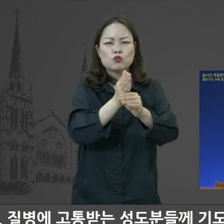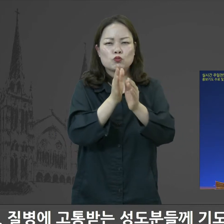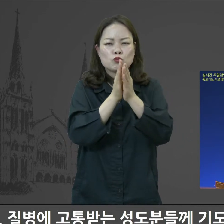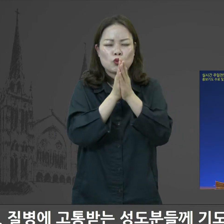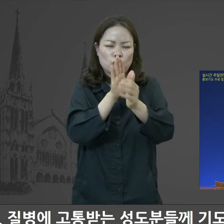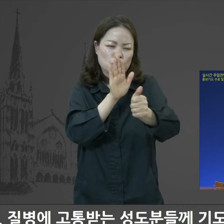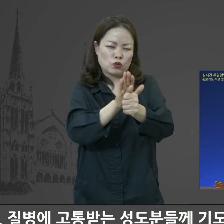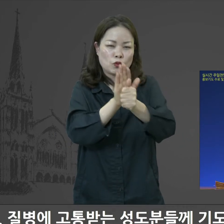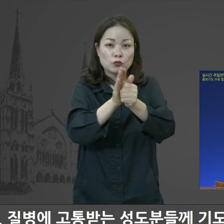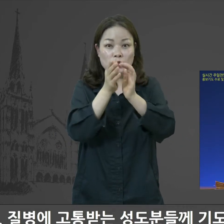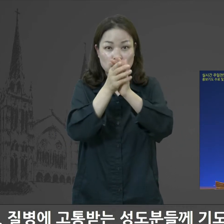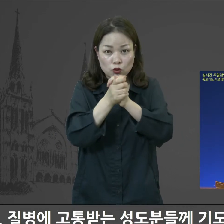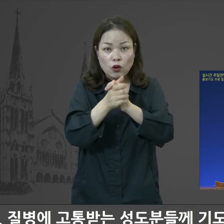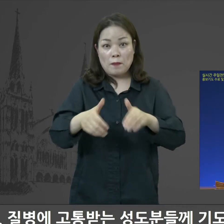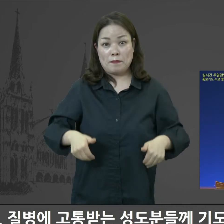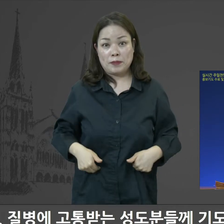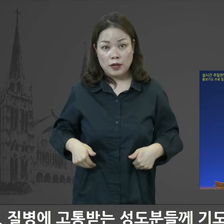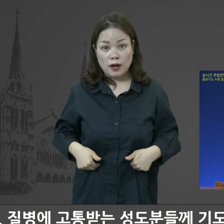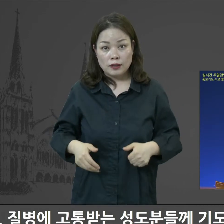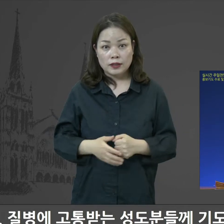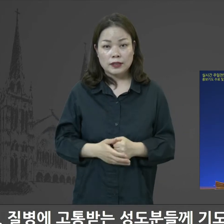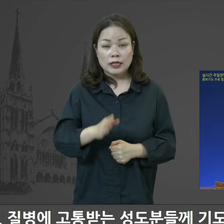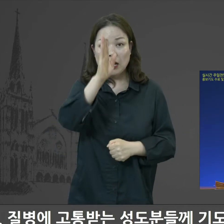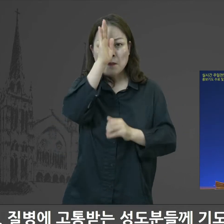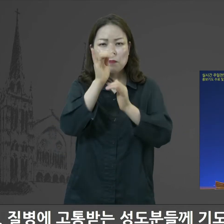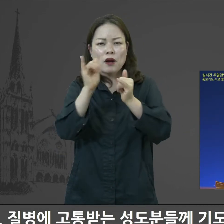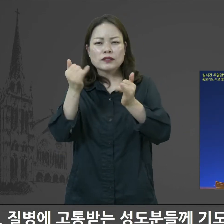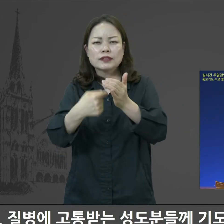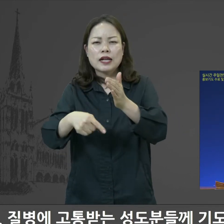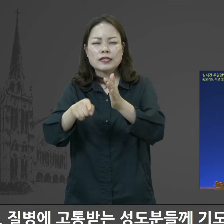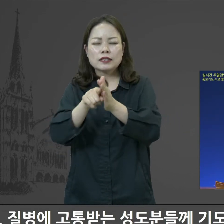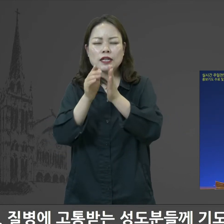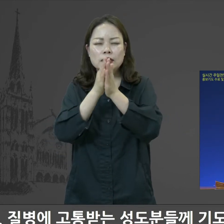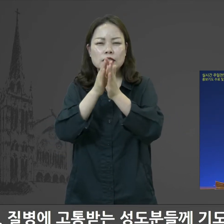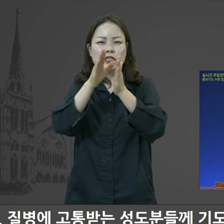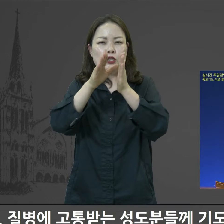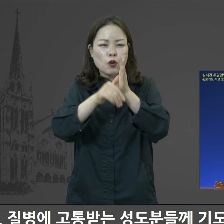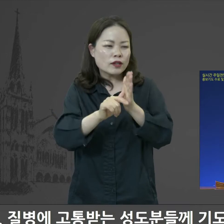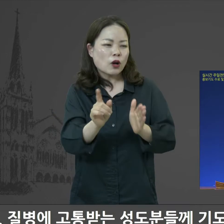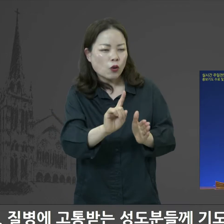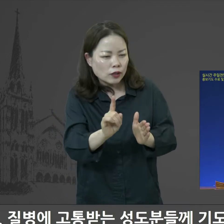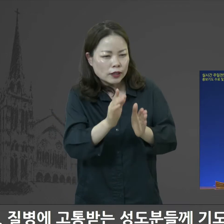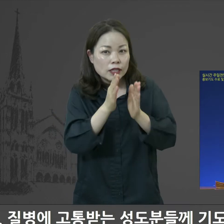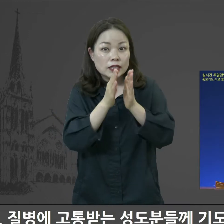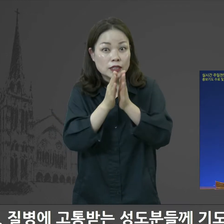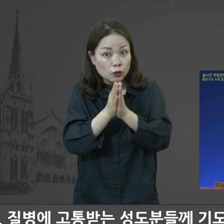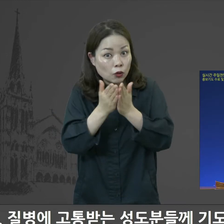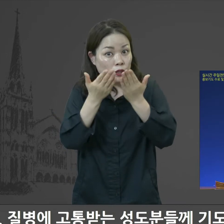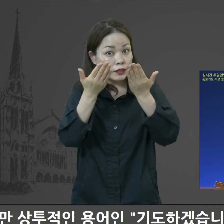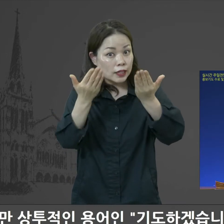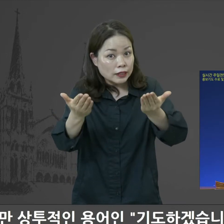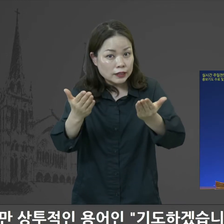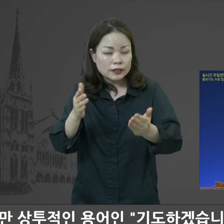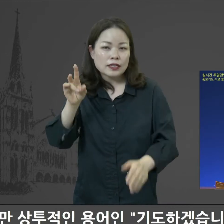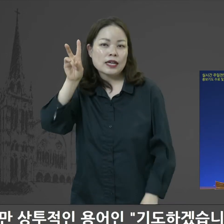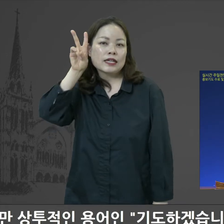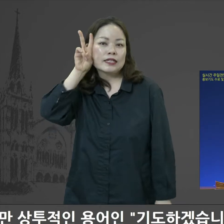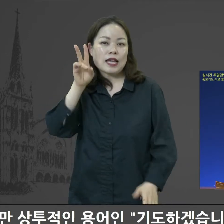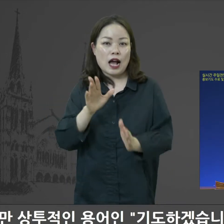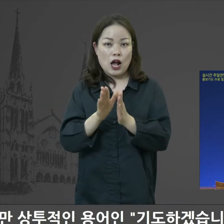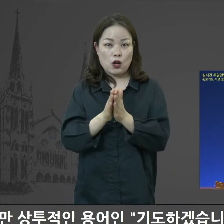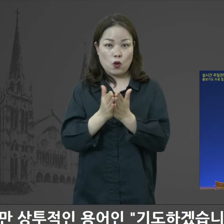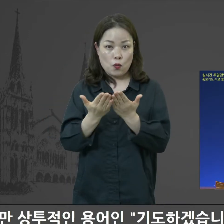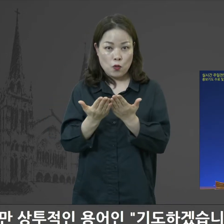합니다. 오늘 저는 병든 자를 위해 기도할 때 어떻게 기도해야 하는지 야고보가 알려주는